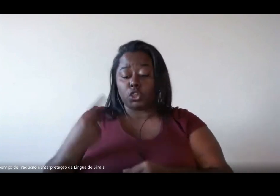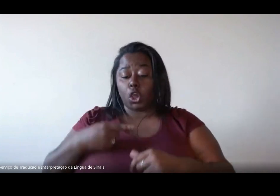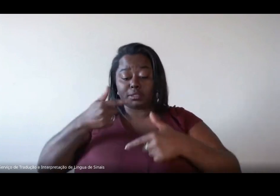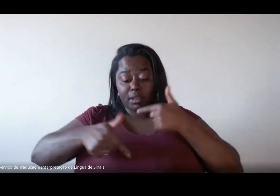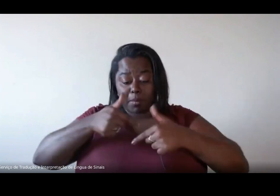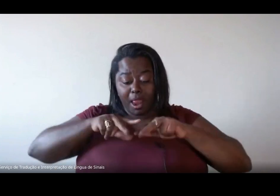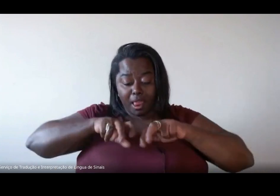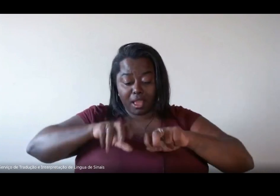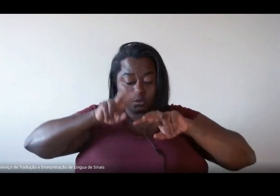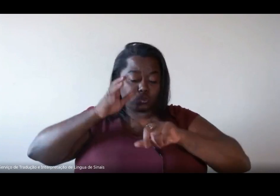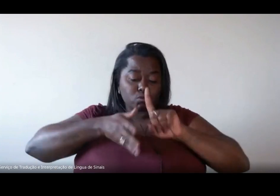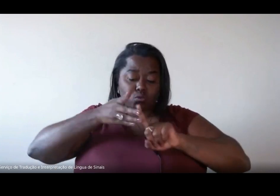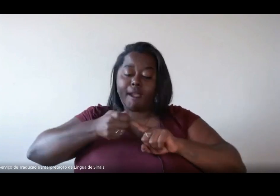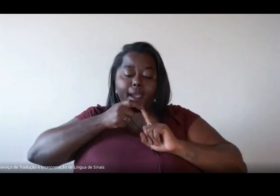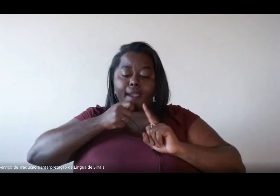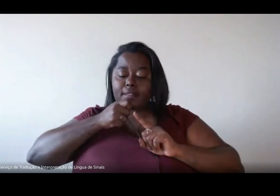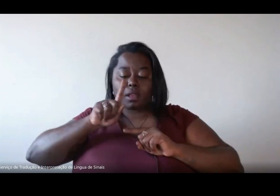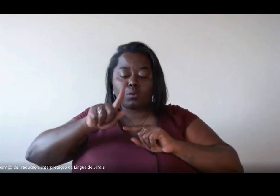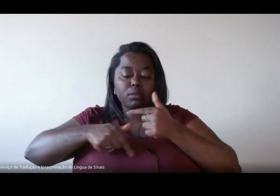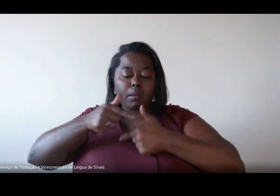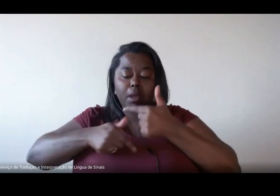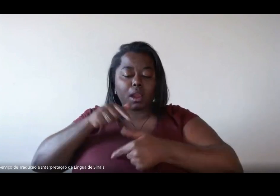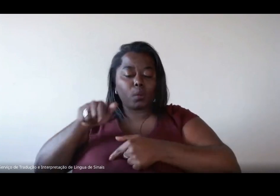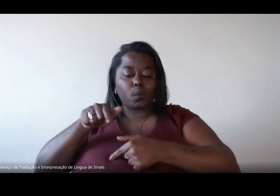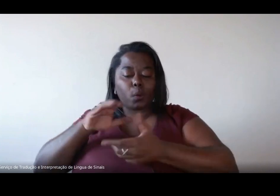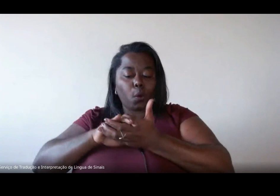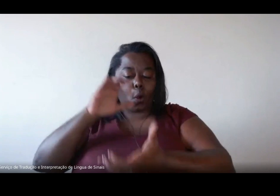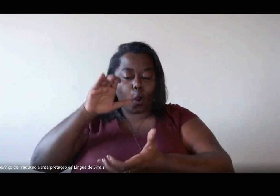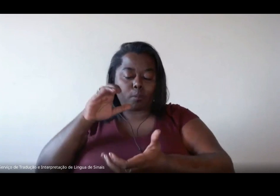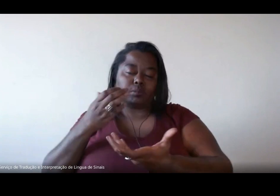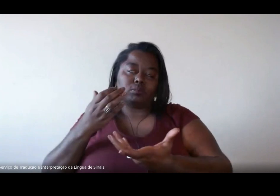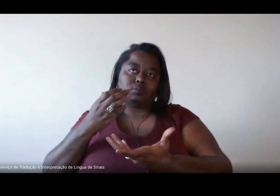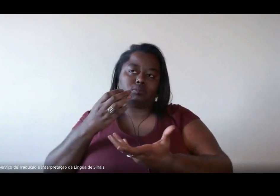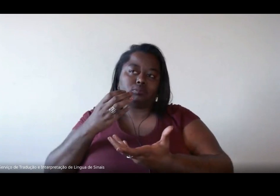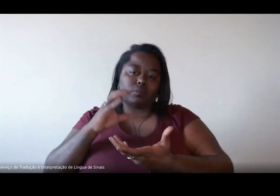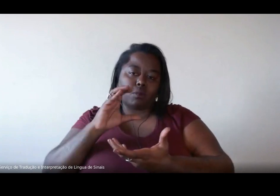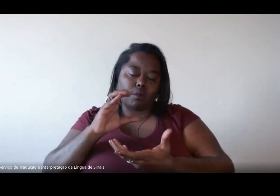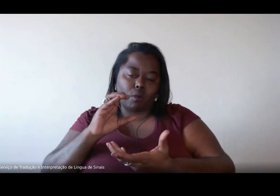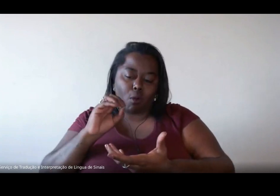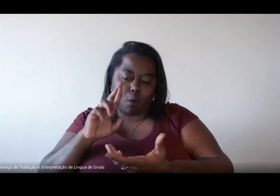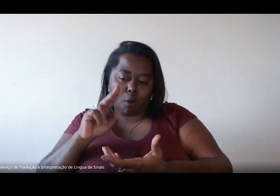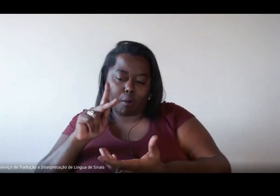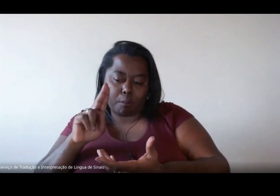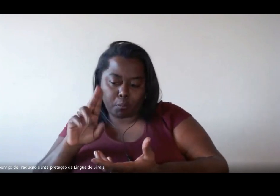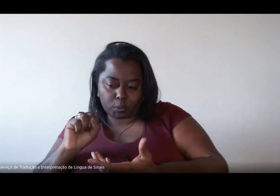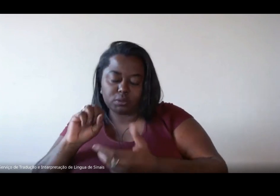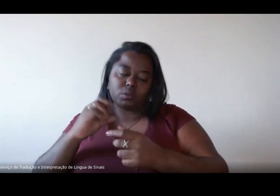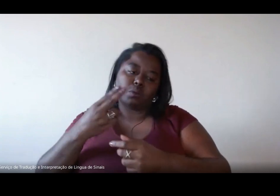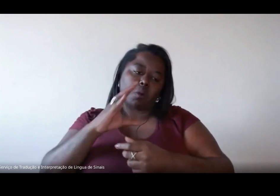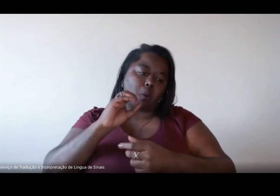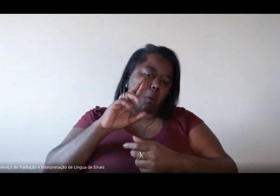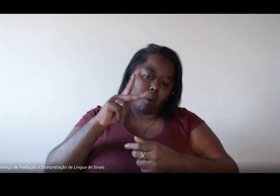análise do discurso, não estava trabalhando com esse corpus, né? Com esses corpora. Então, eu